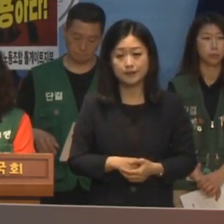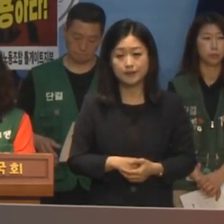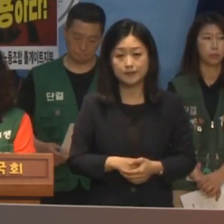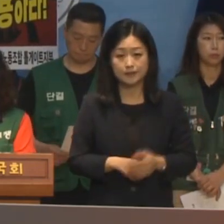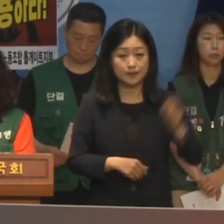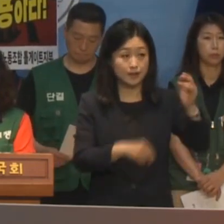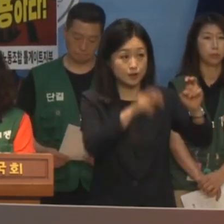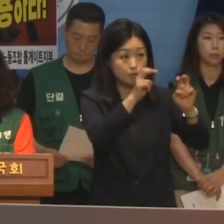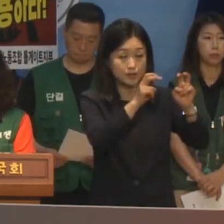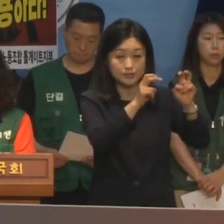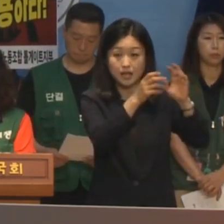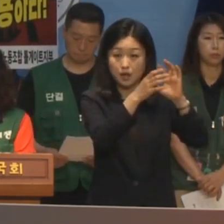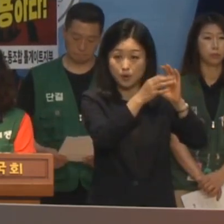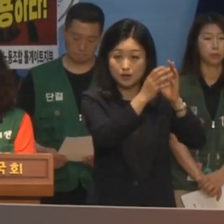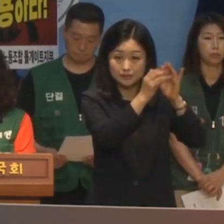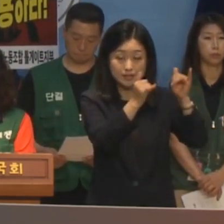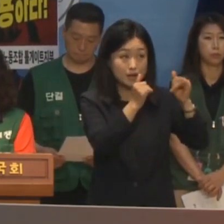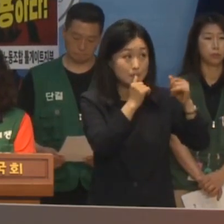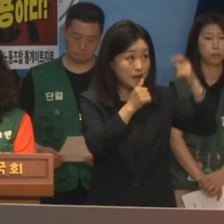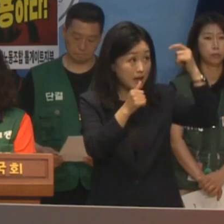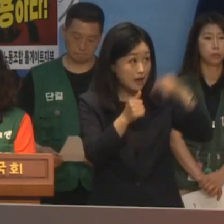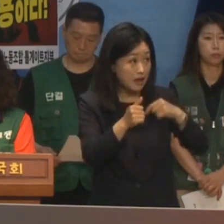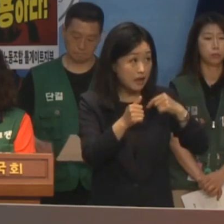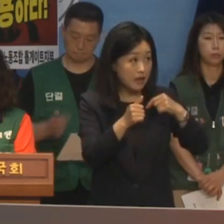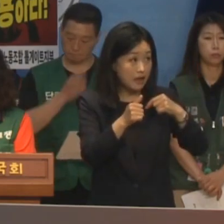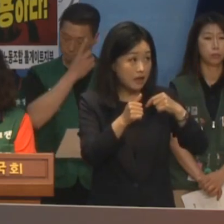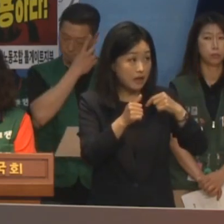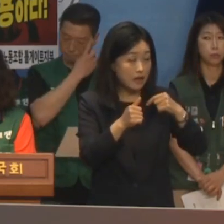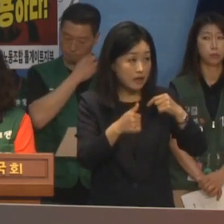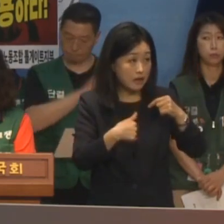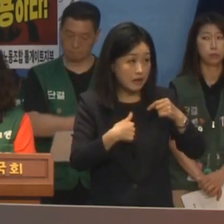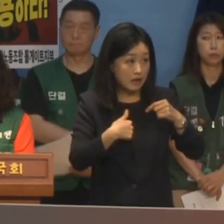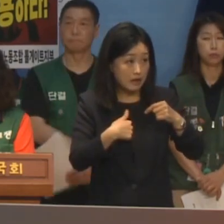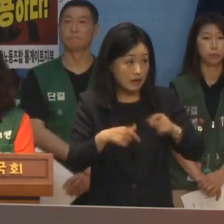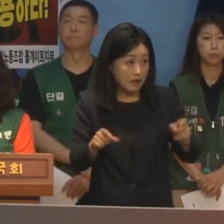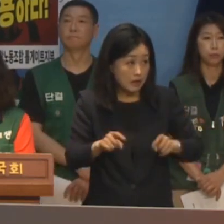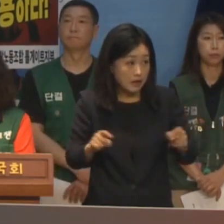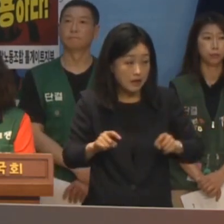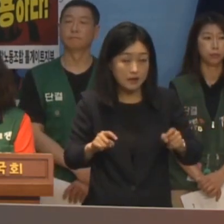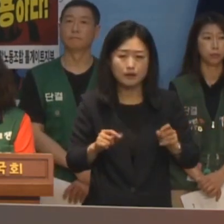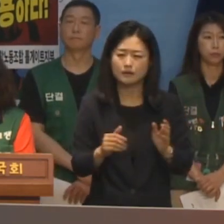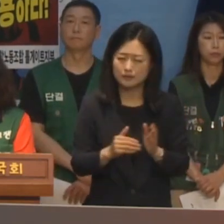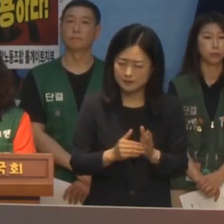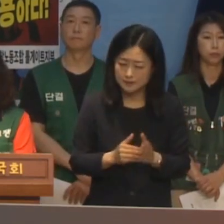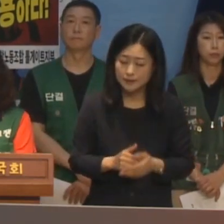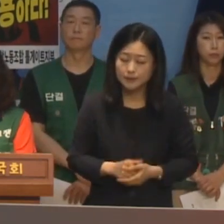관리자들의 말 한마디에 좌지우지되는 무법천지 같았습니다.